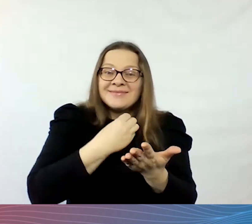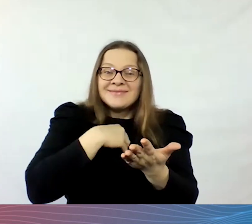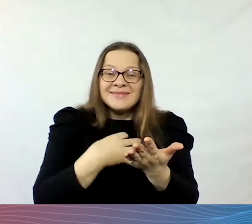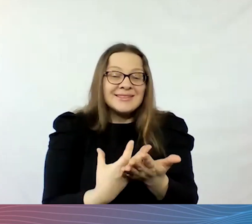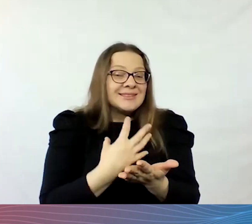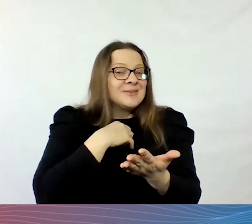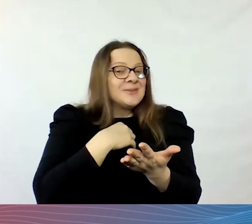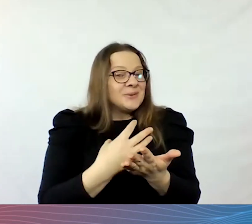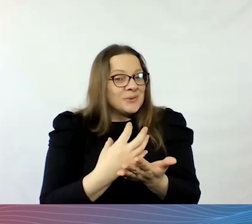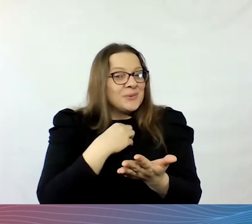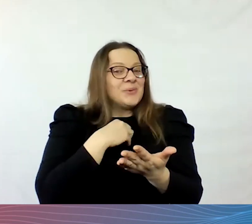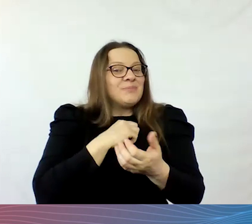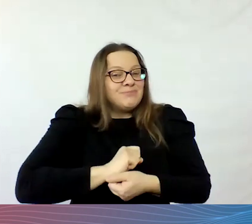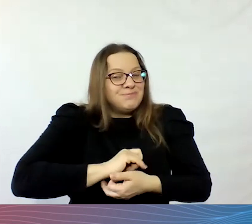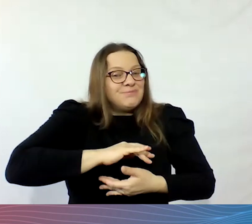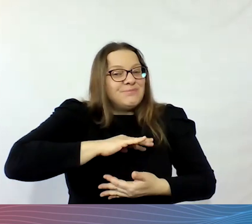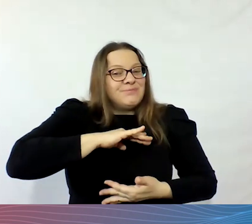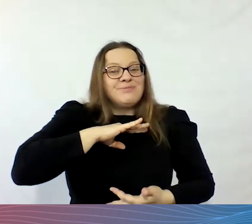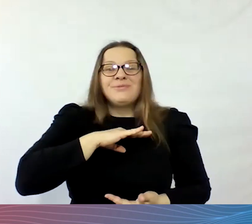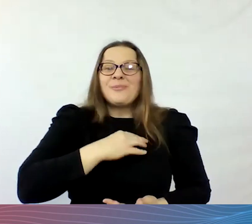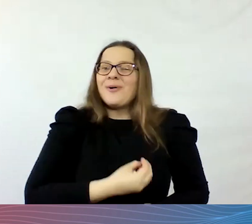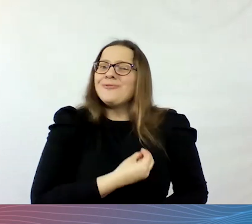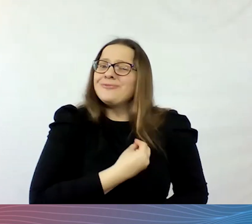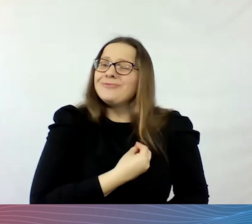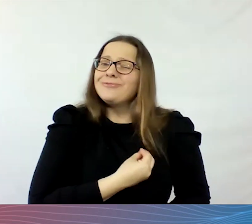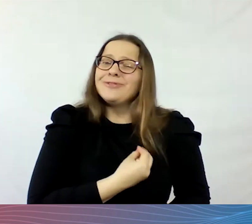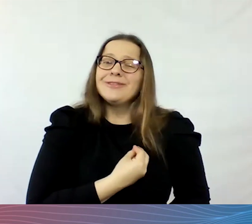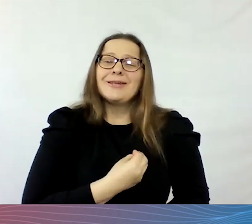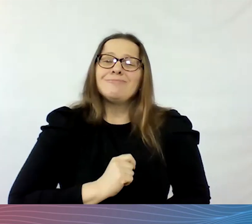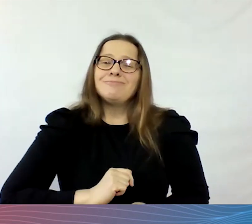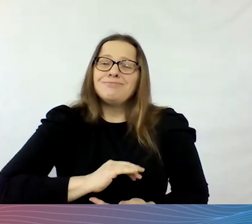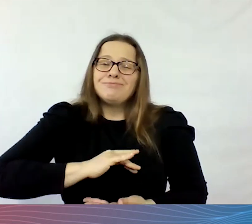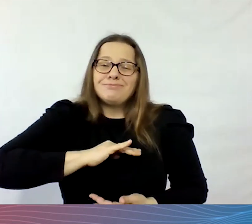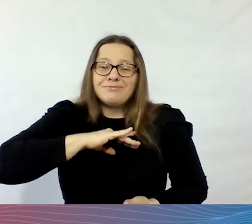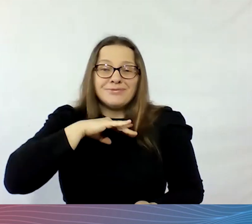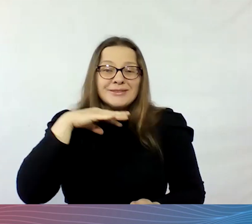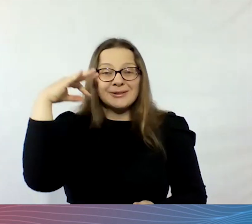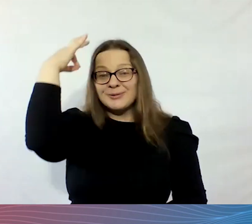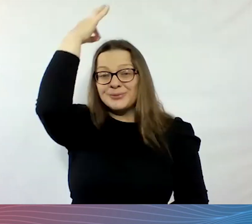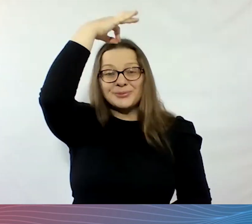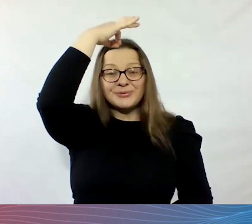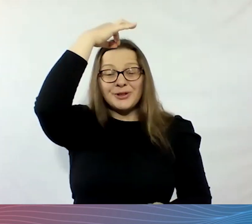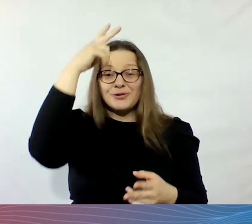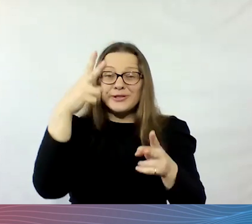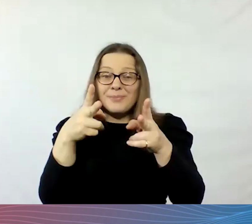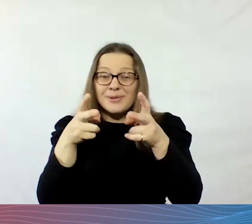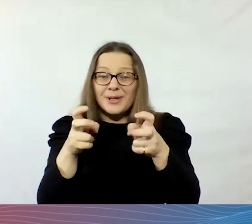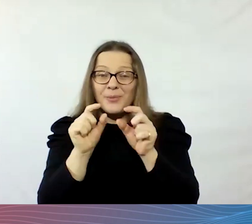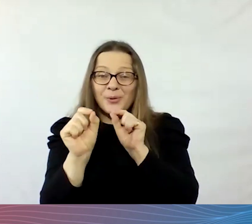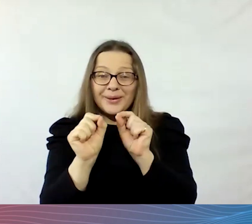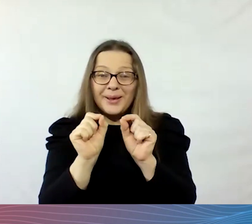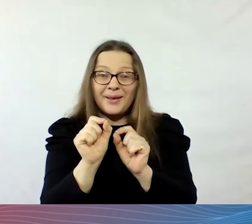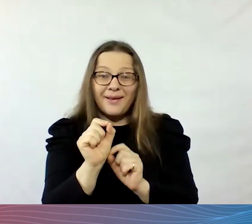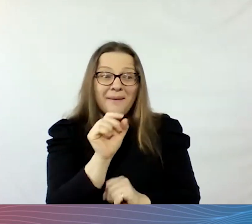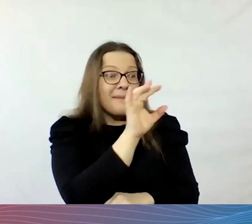tinha capacidade de andar. E no fim você vai ver que você está um com os outros. Nós somos realmente uma tropa, um